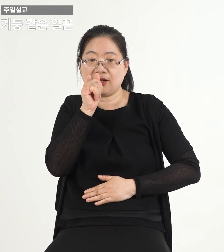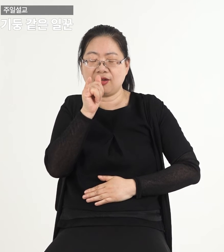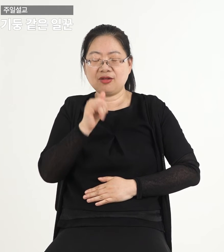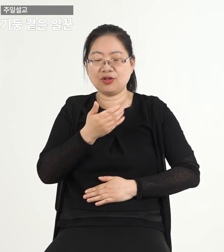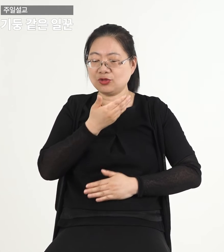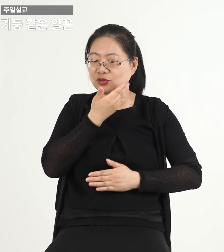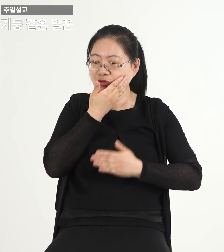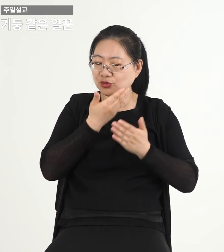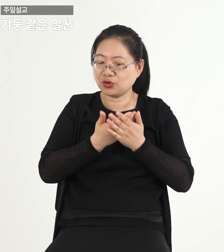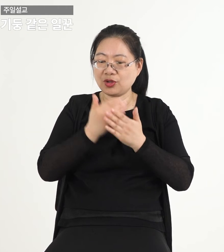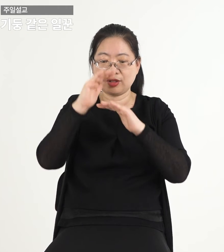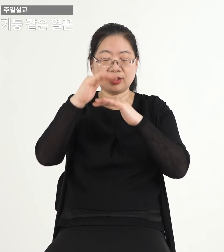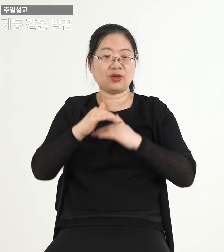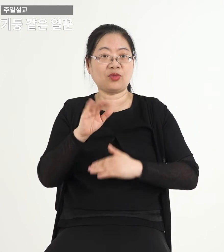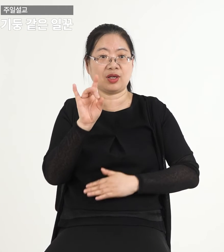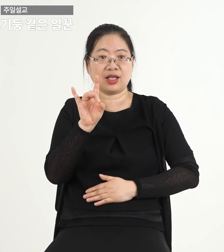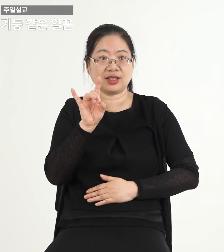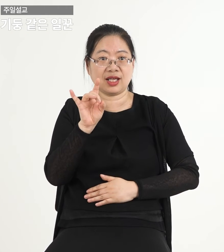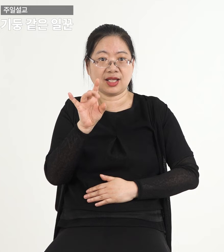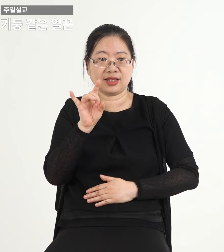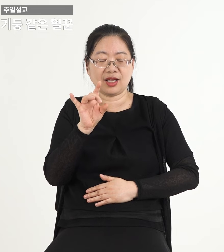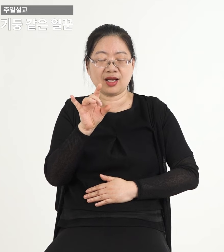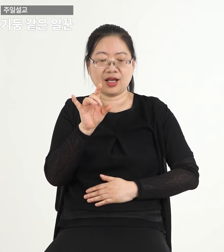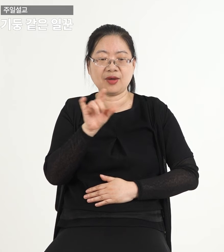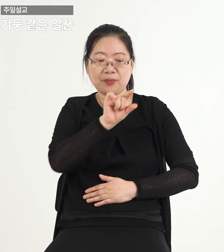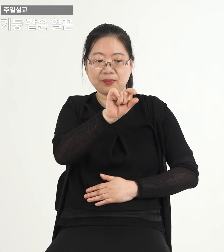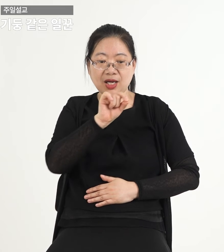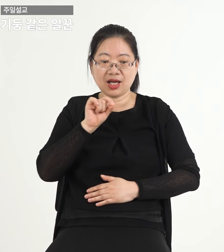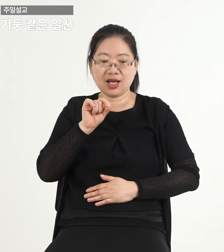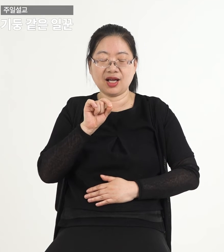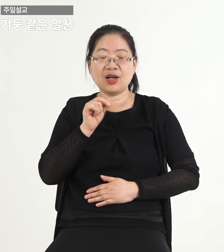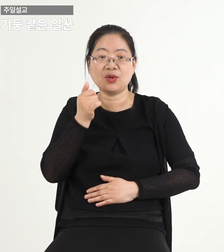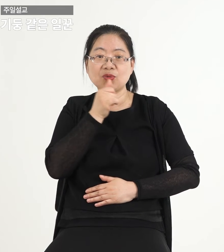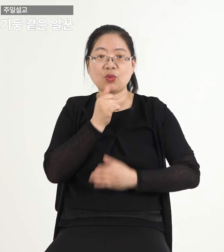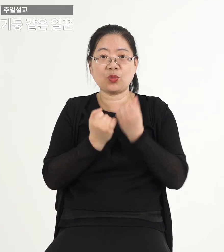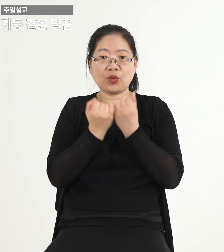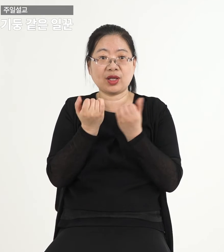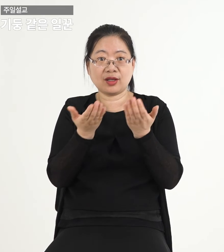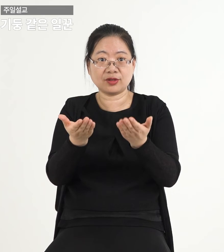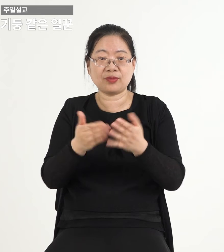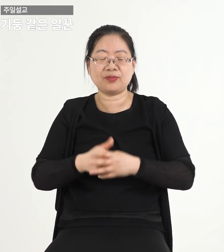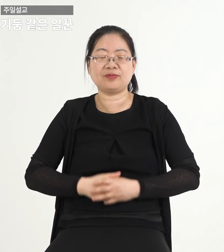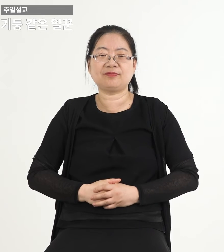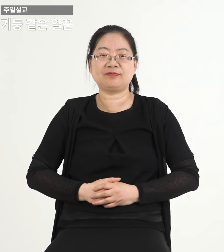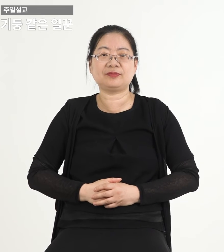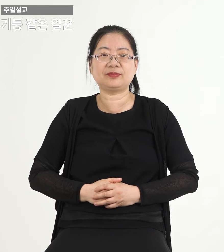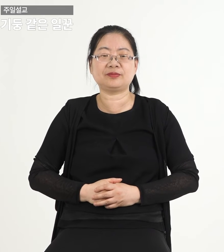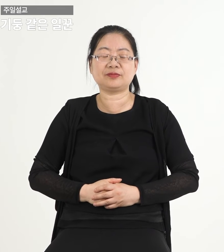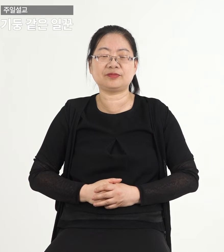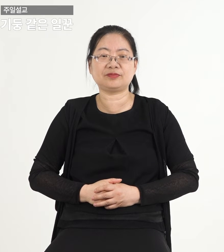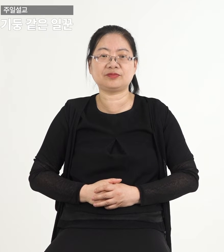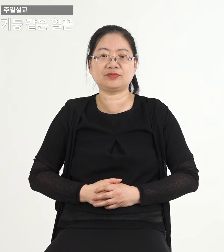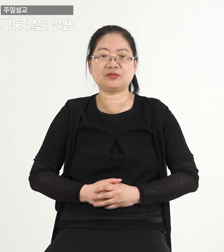아주 중요한 내용을 하나 발췌를 했는데 소개해 드릴 테니까 들어보세요.